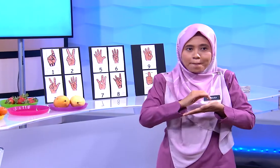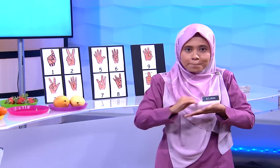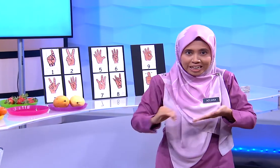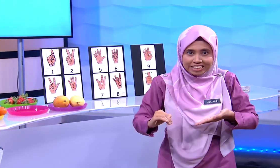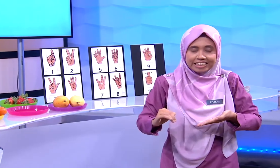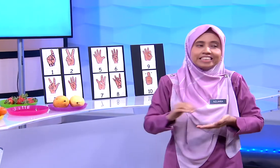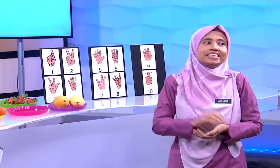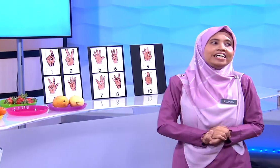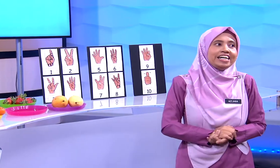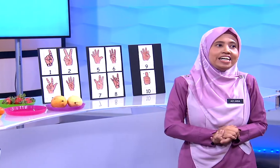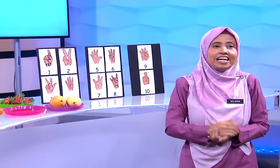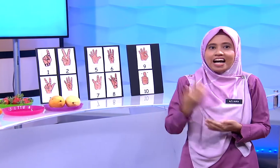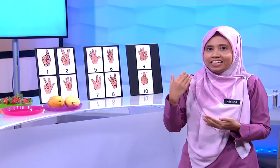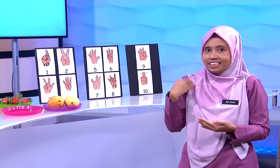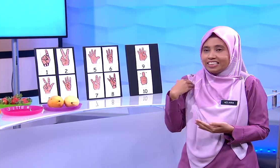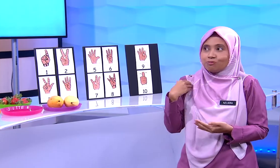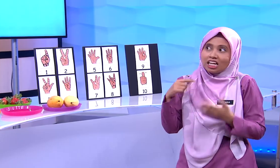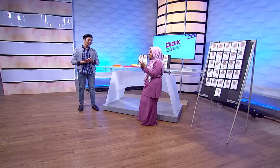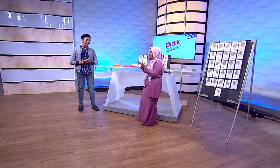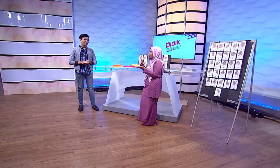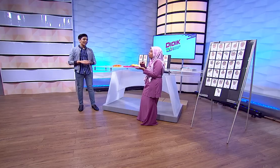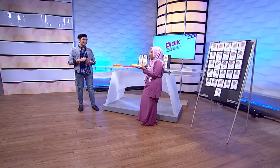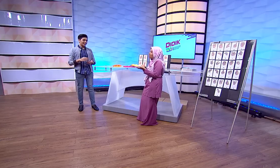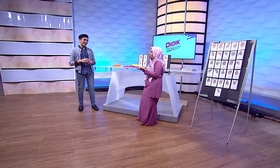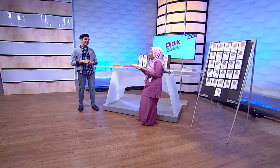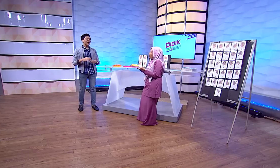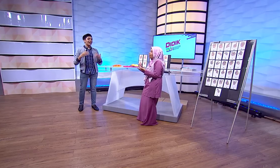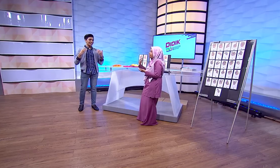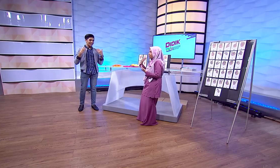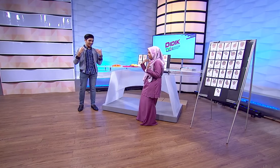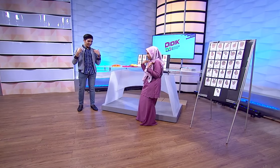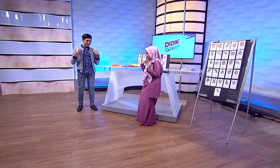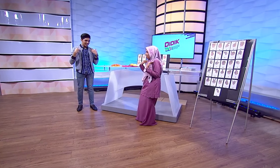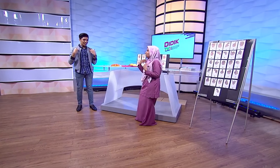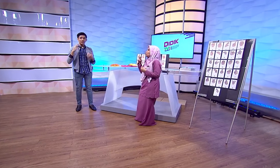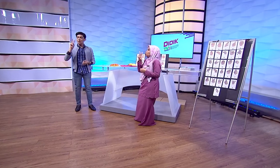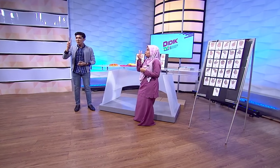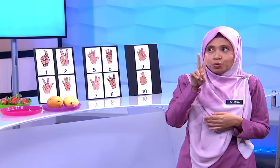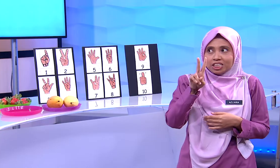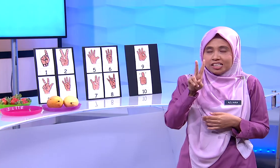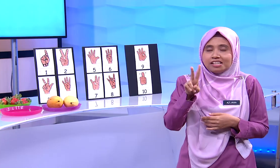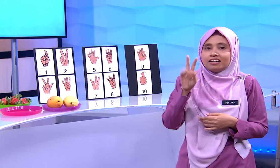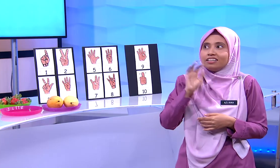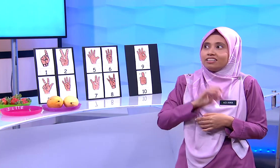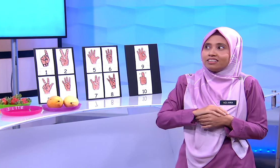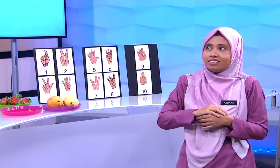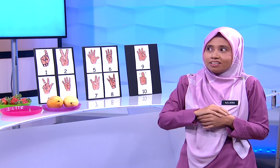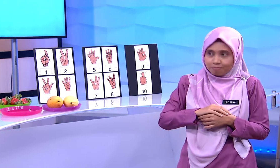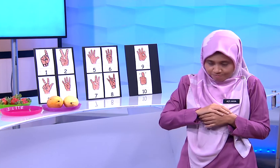mangga oke-oke saya aja dua buah